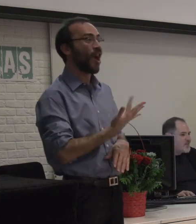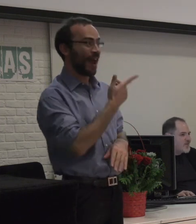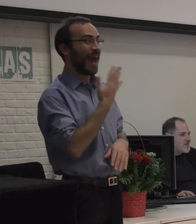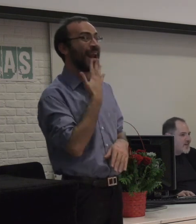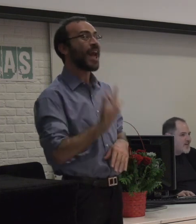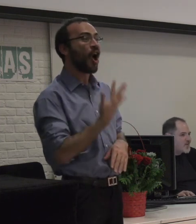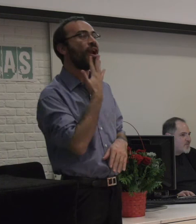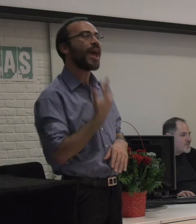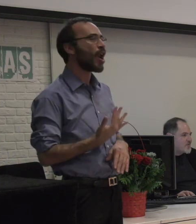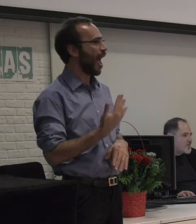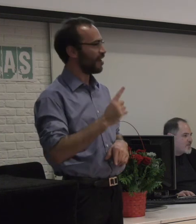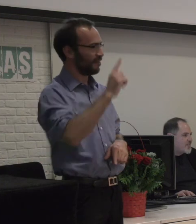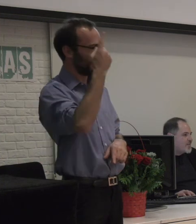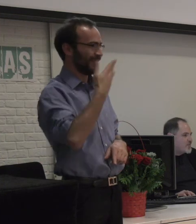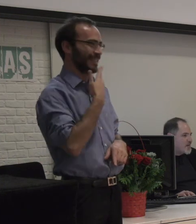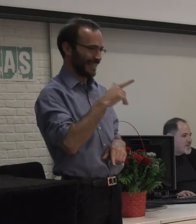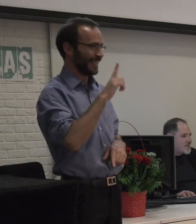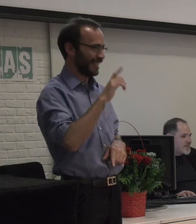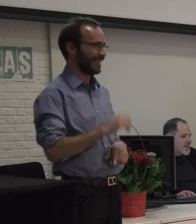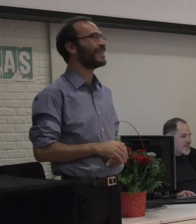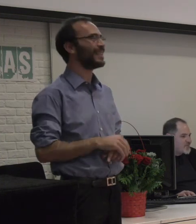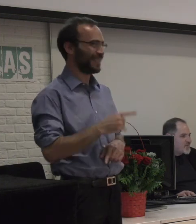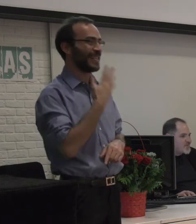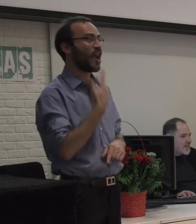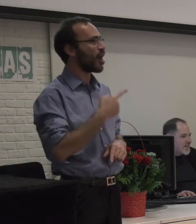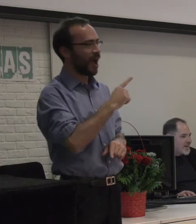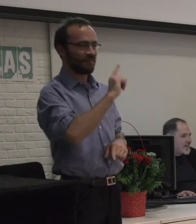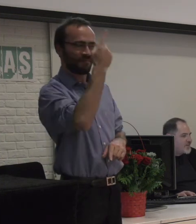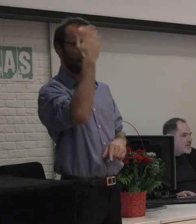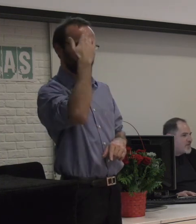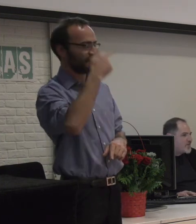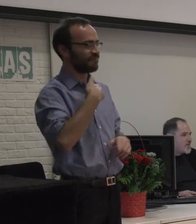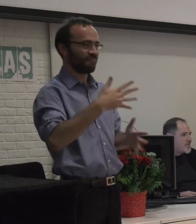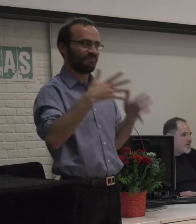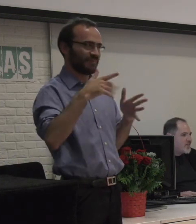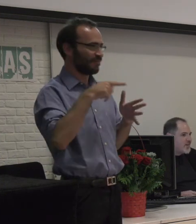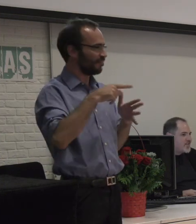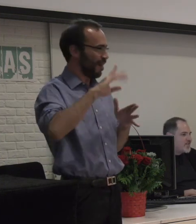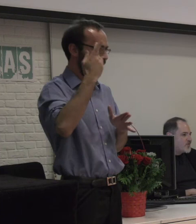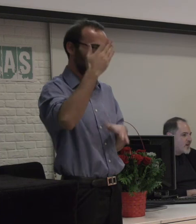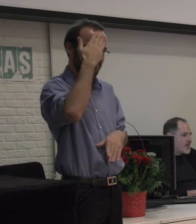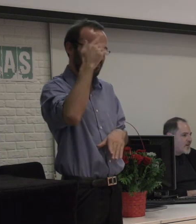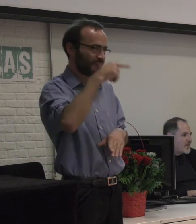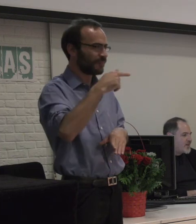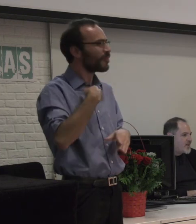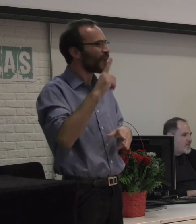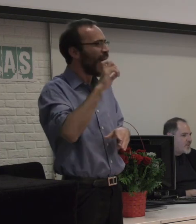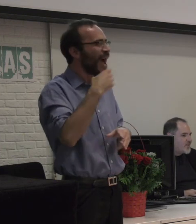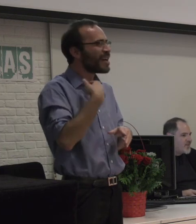¿no? No me acerco ni de lejos, pero sí que yo tengo formación tanto técnica de ingeniero como